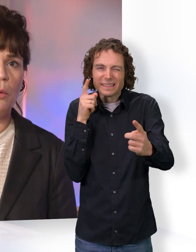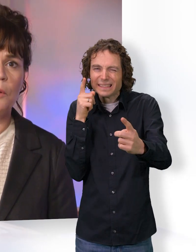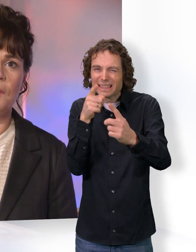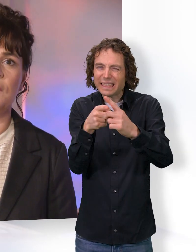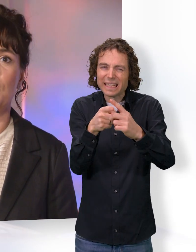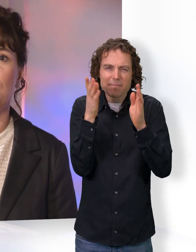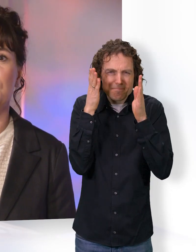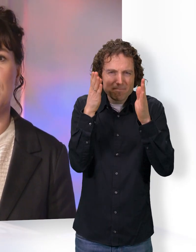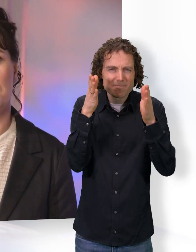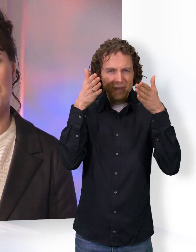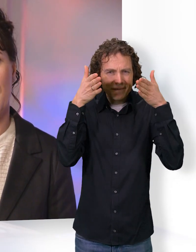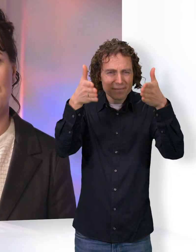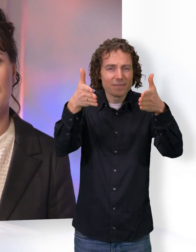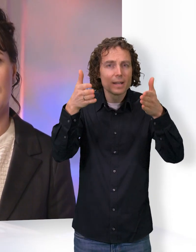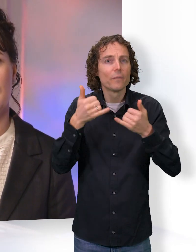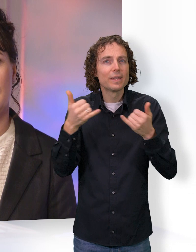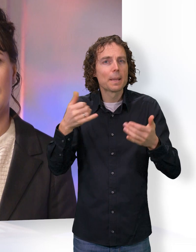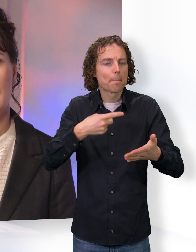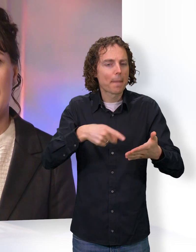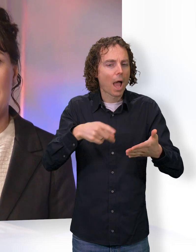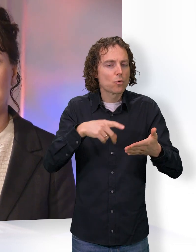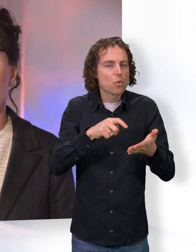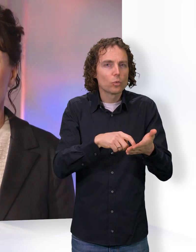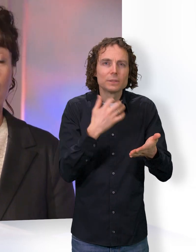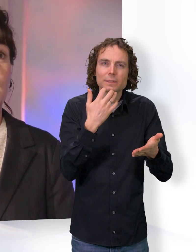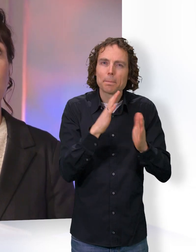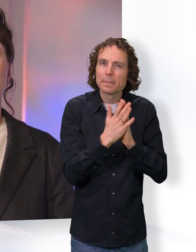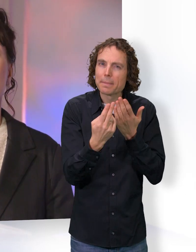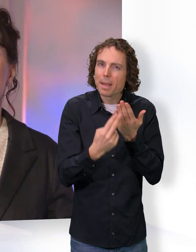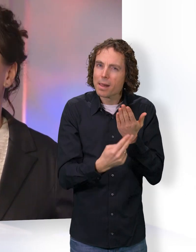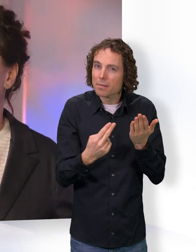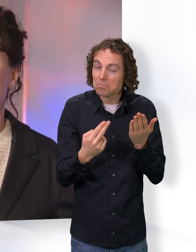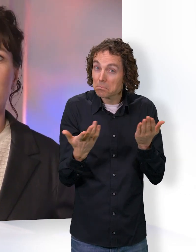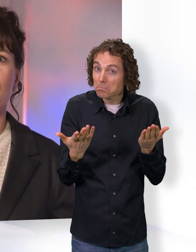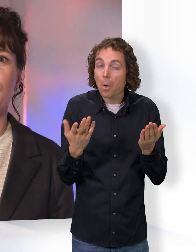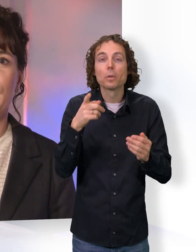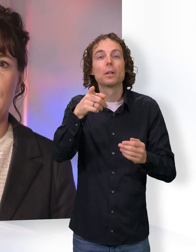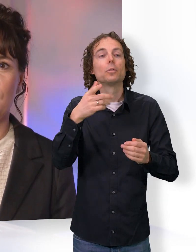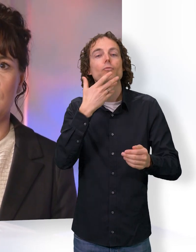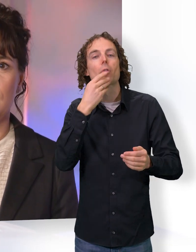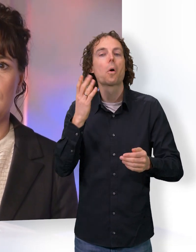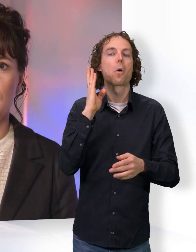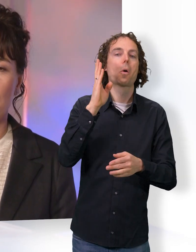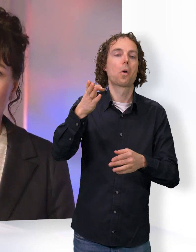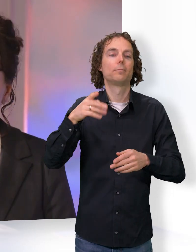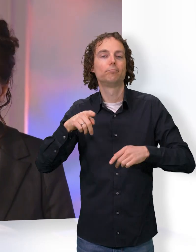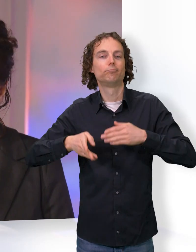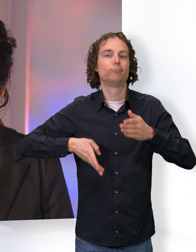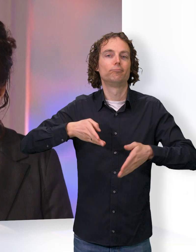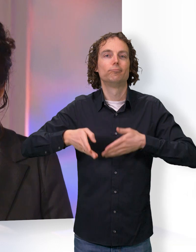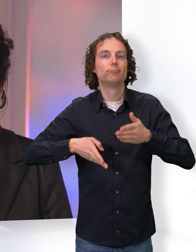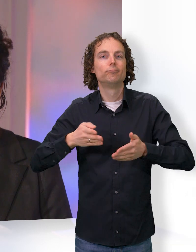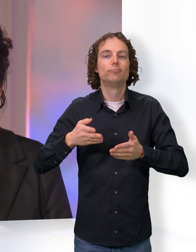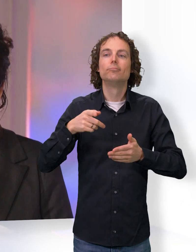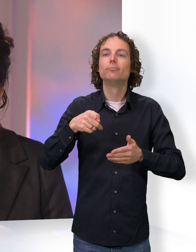wie Paulus es in der Bibelstelle beschreibt? Sind Sie auf einer schönen Gerade unterwegs? Befinden Sie